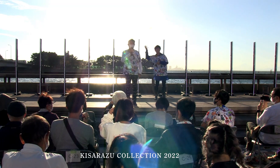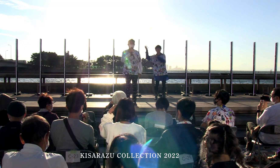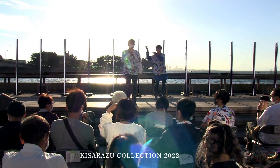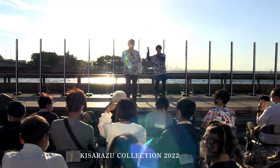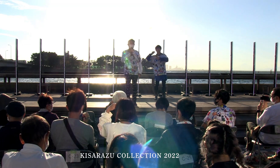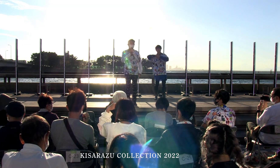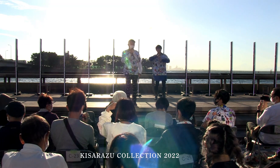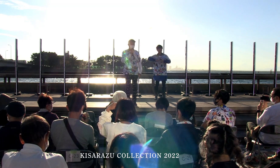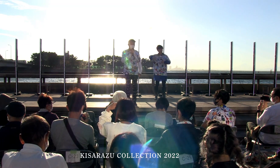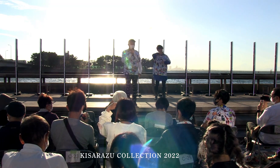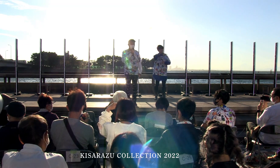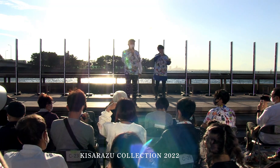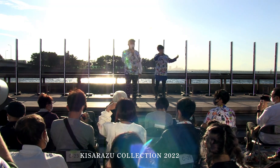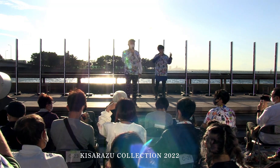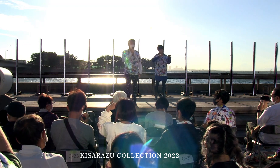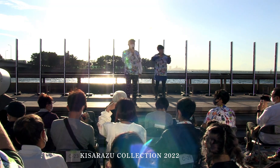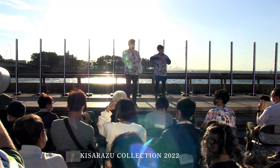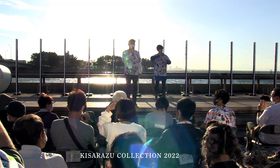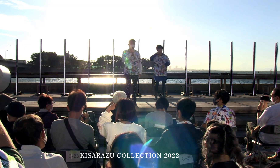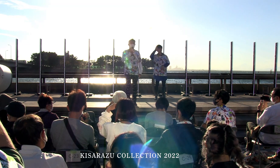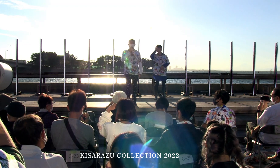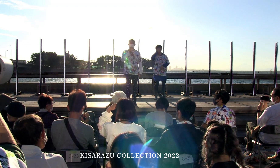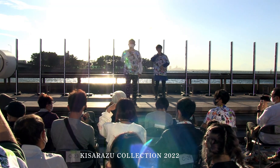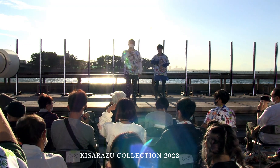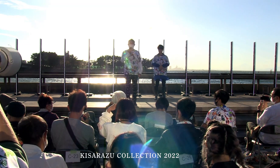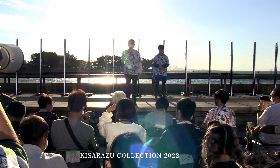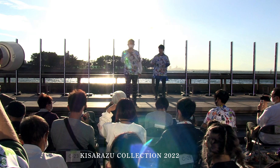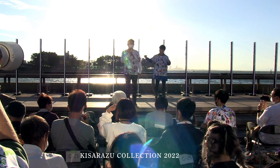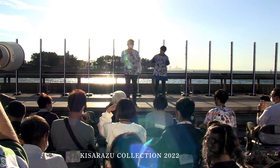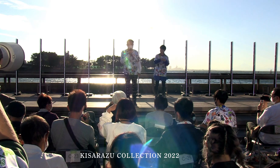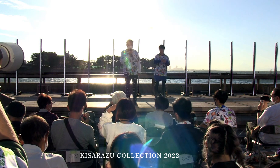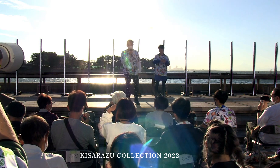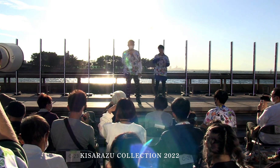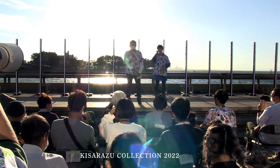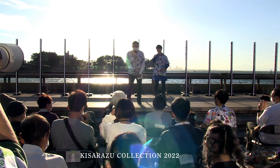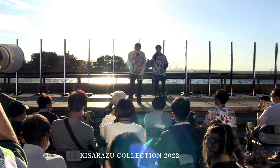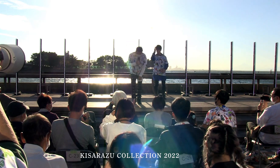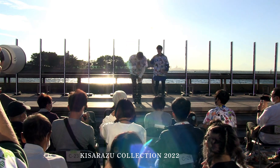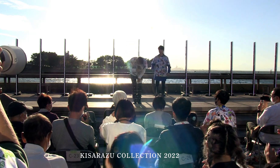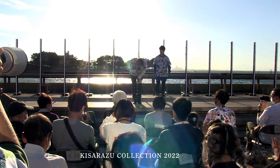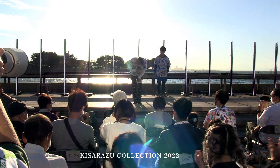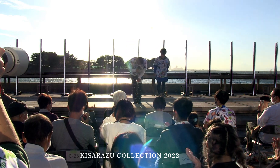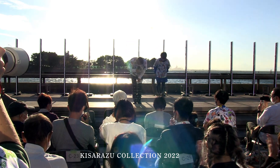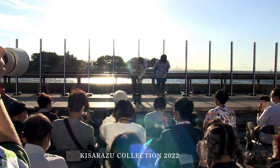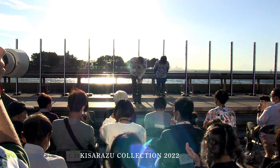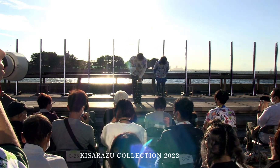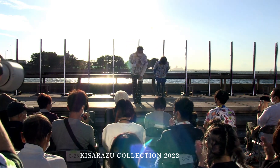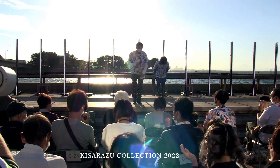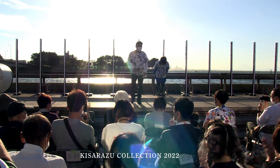で、見ていただければというふうに思っております。最後までどうぞよろしくお願いいたします。